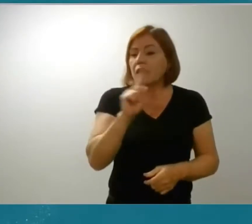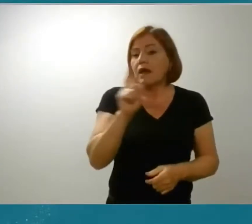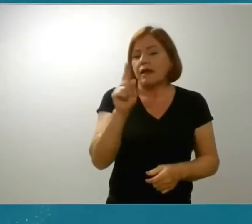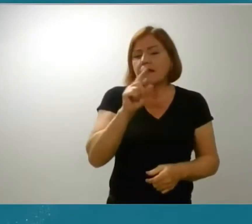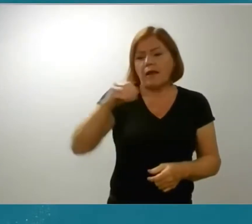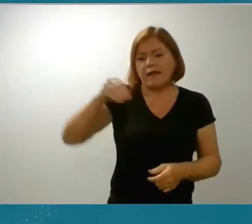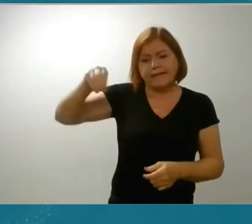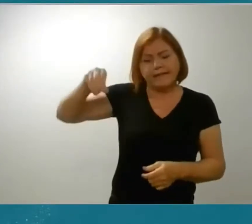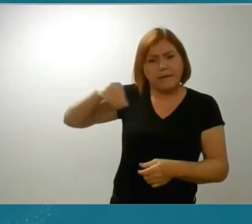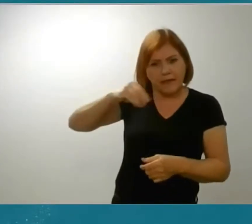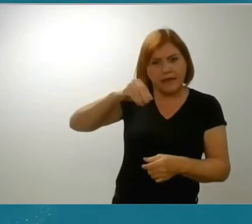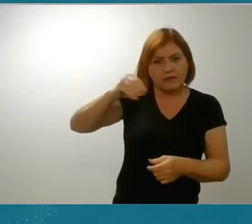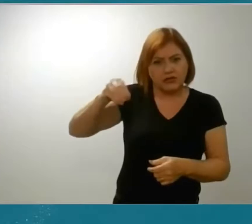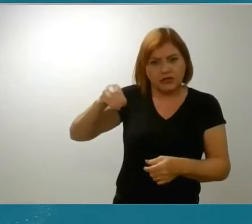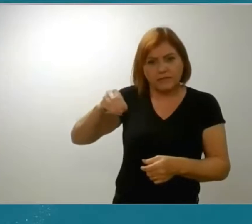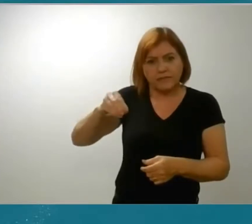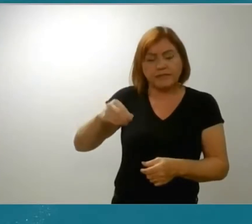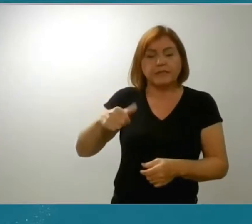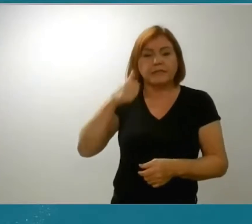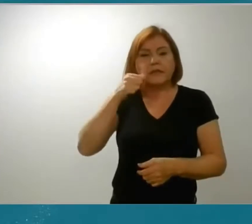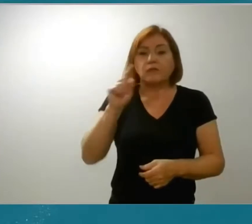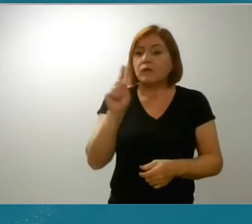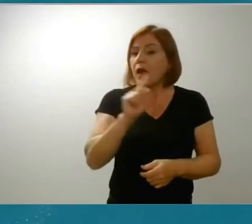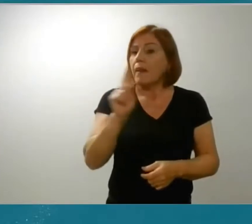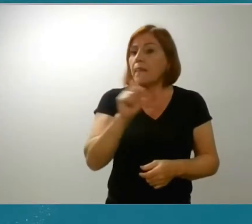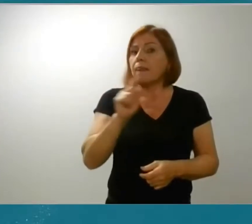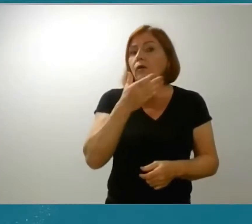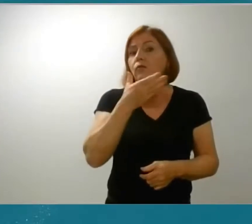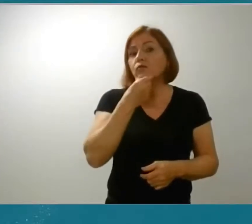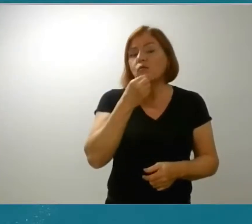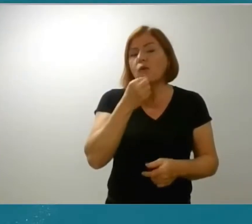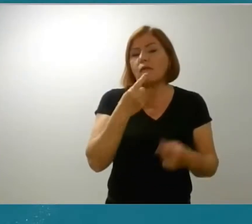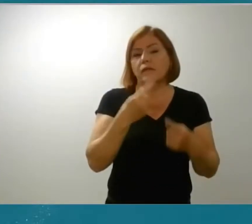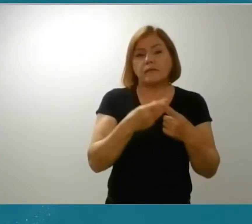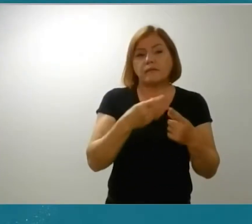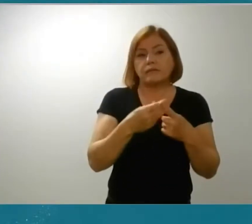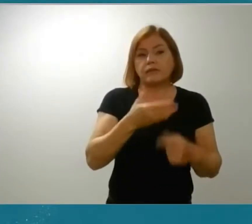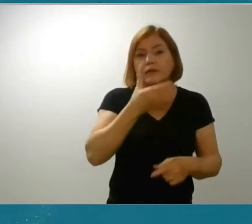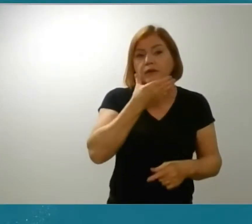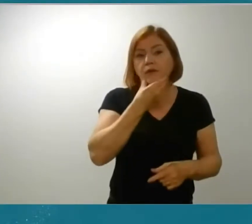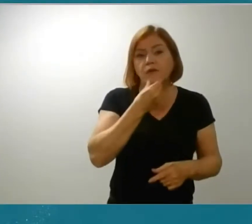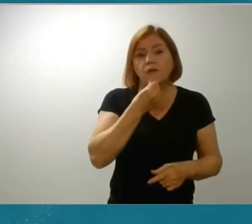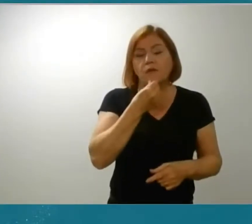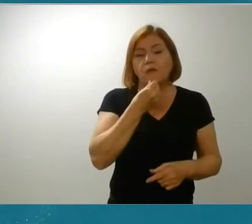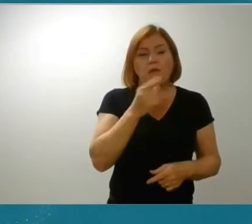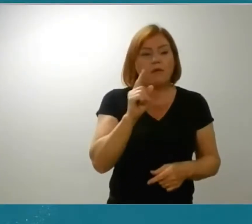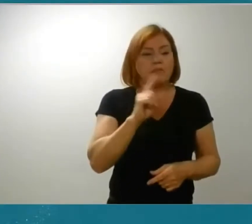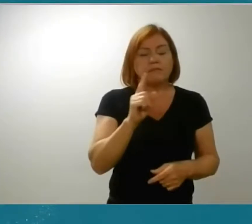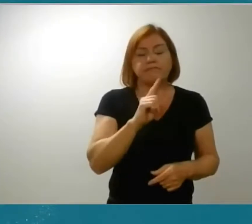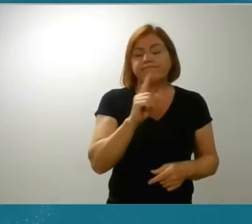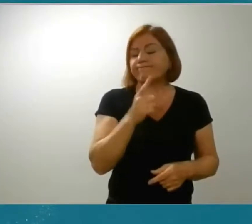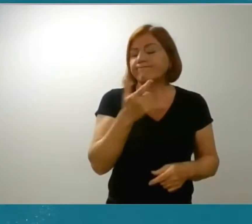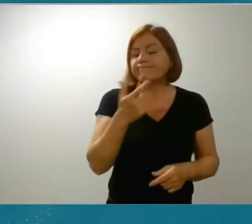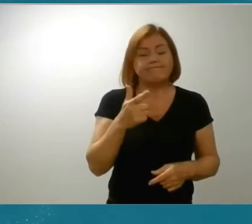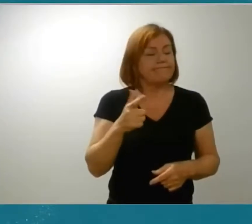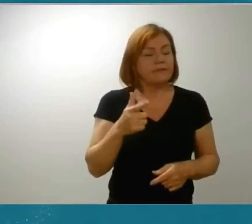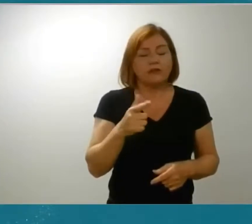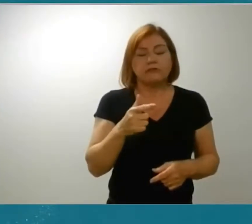mulher. Porque o homem não tem participação nisso. Sabia disso? Que se o homem